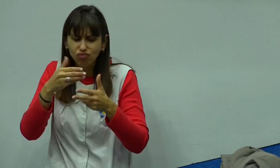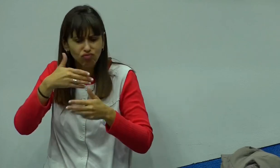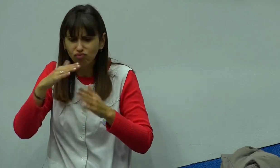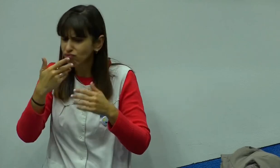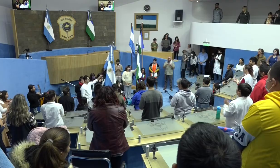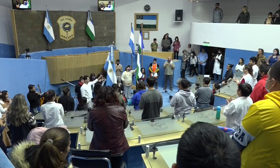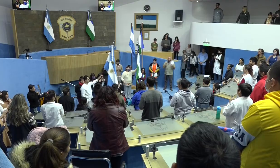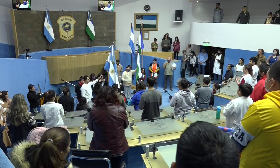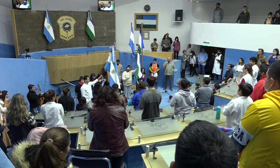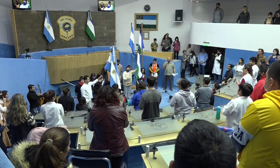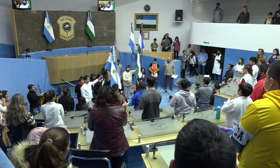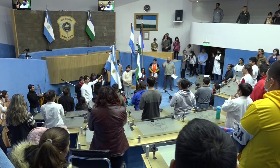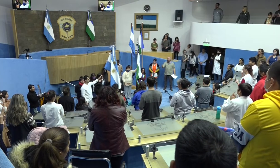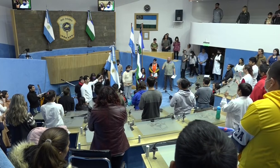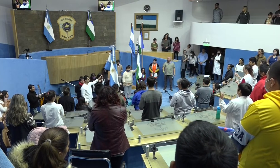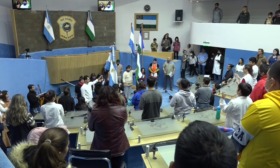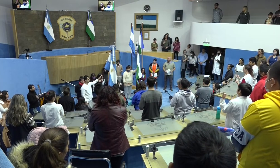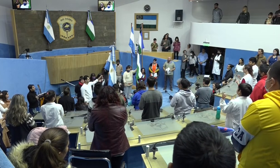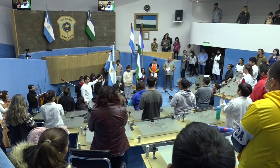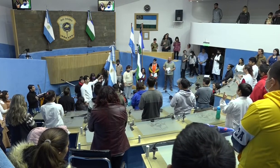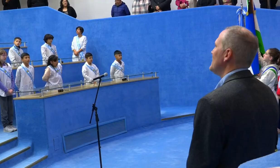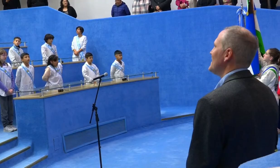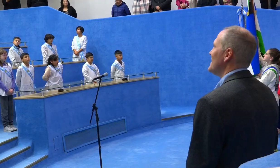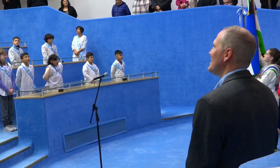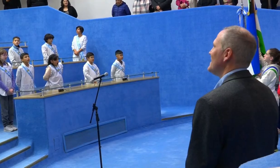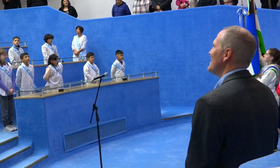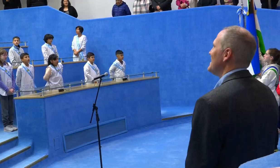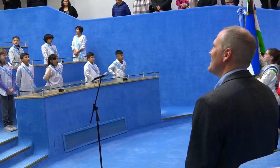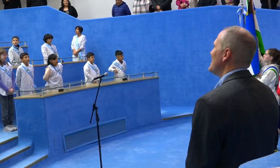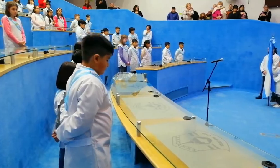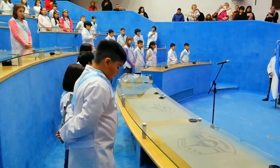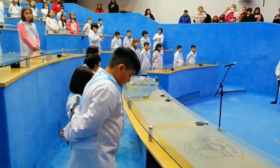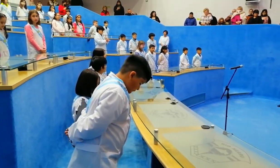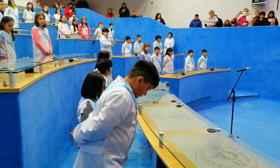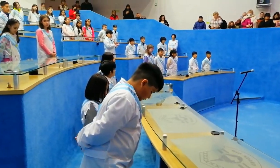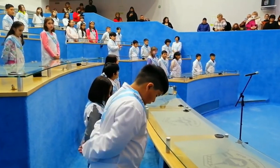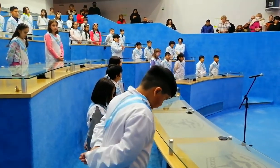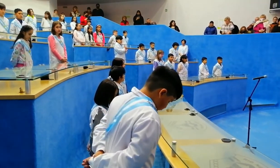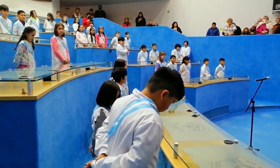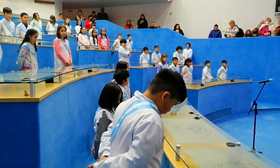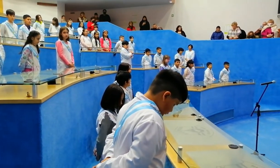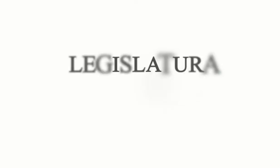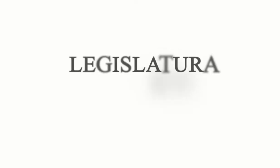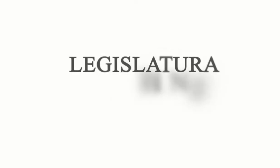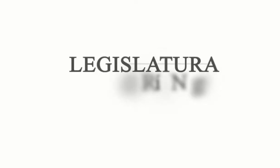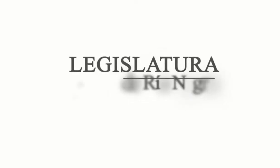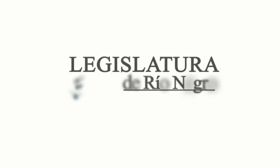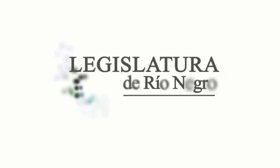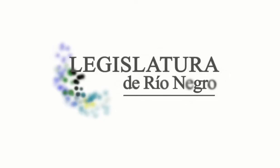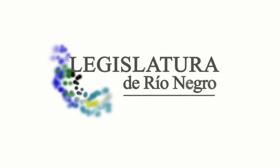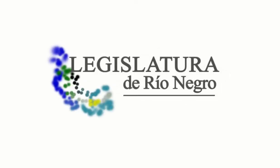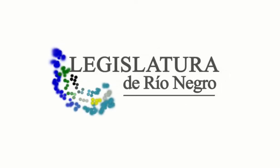enseñanza en lengua de señas se dictará en los niveles inicial, primario y secundario. Legislatura de Río Negro,